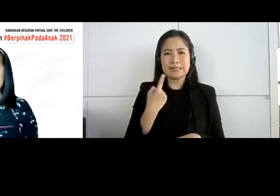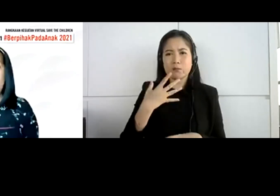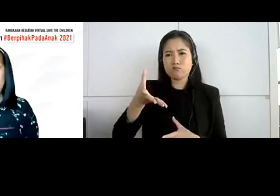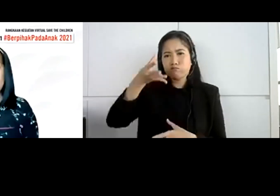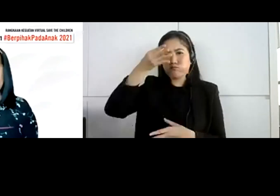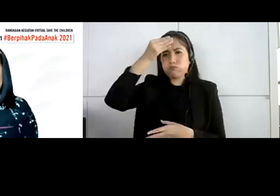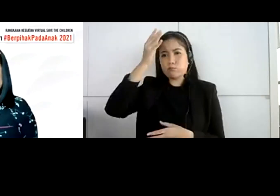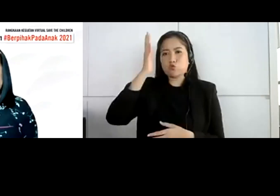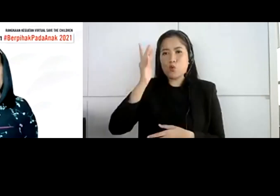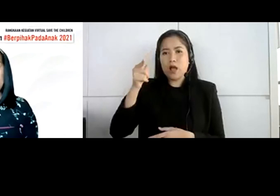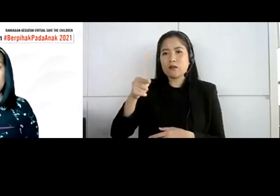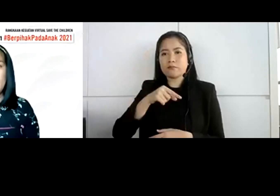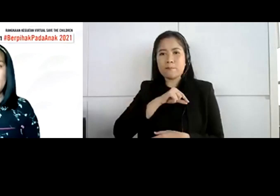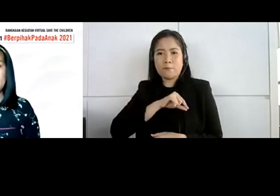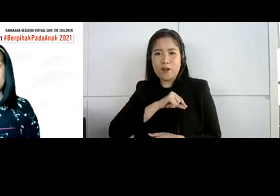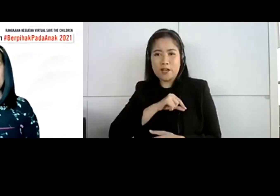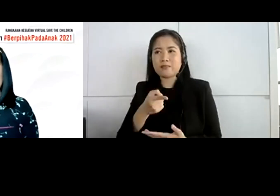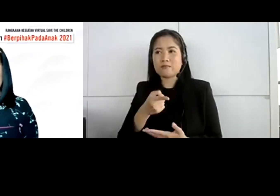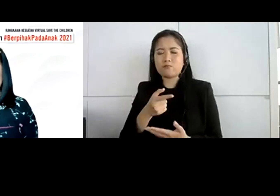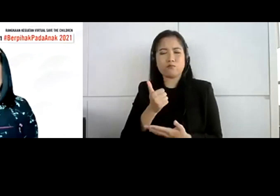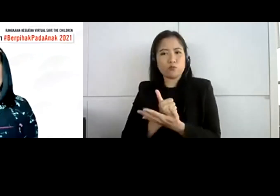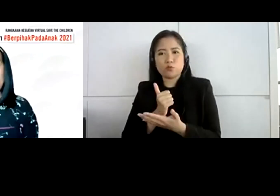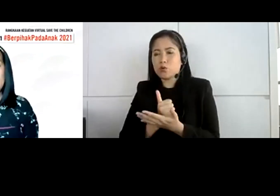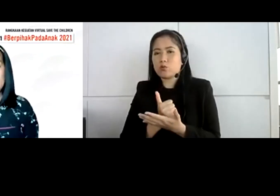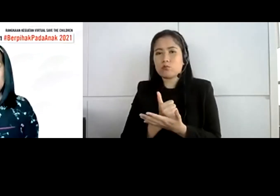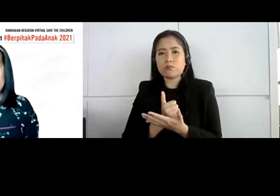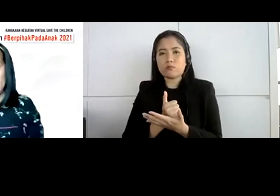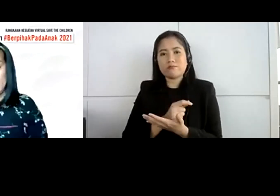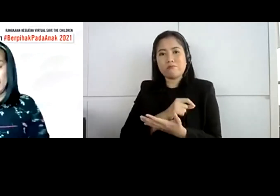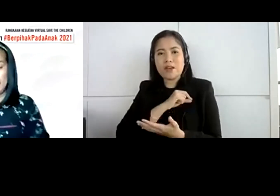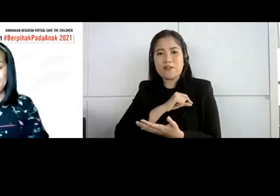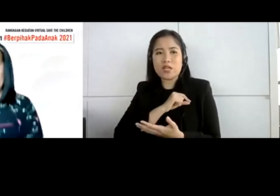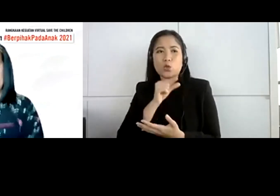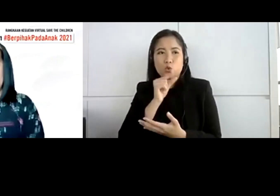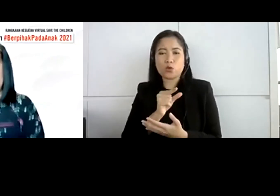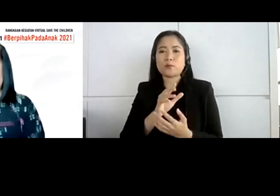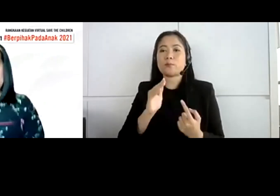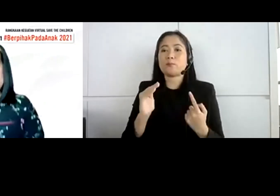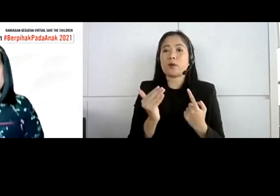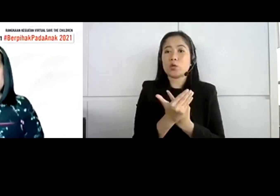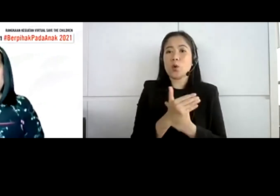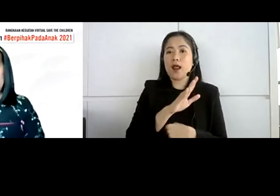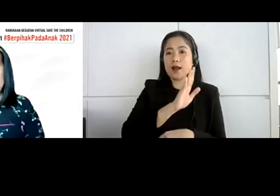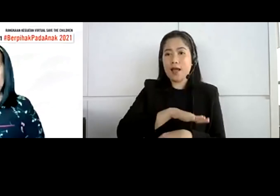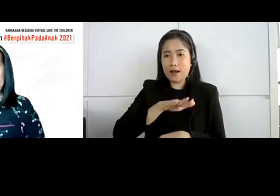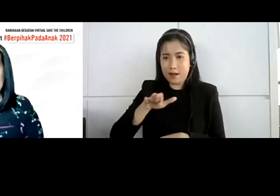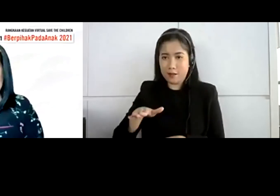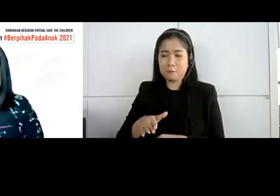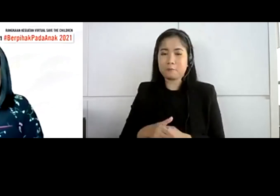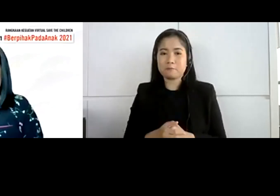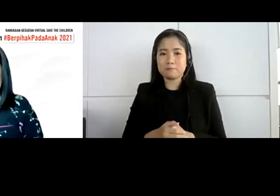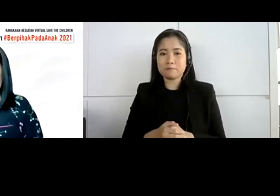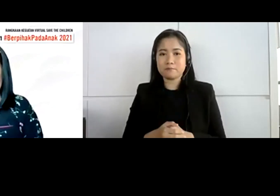sebagai manfaat yang sangat berguna untuk perlindungan terhadap anak-anak. Ini di sini bagaimana